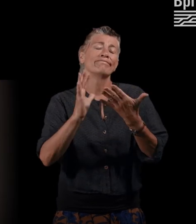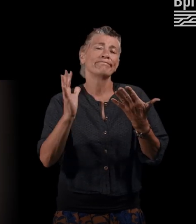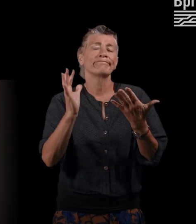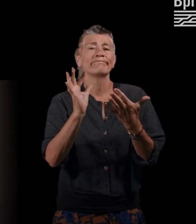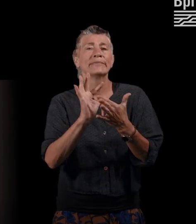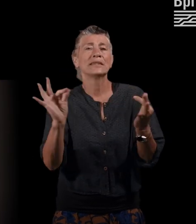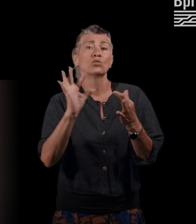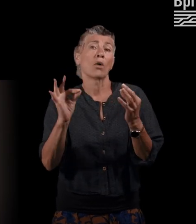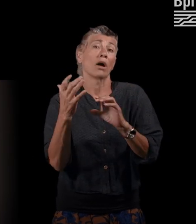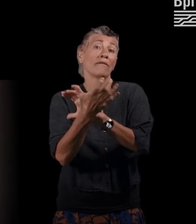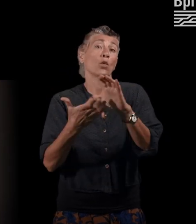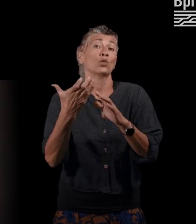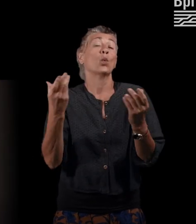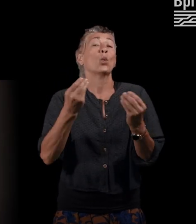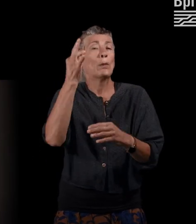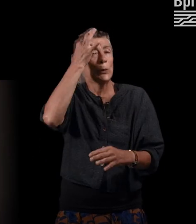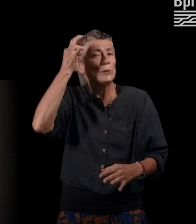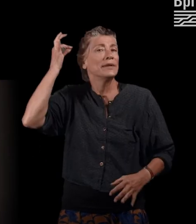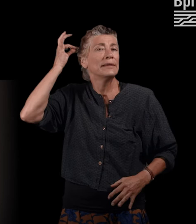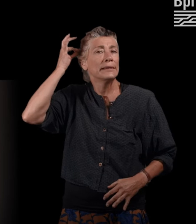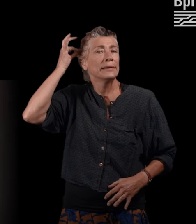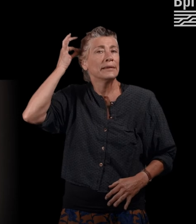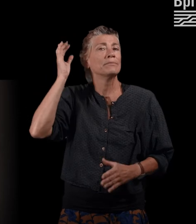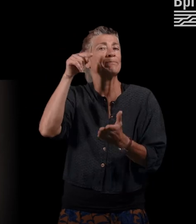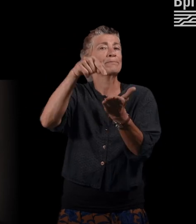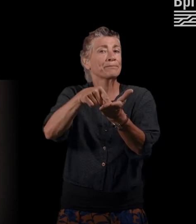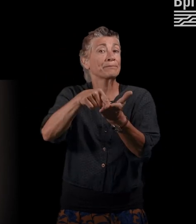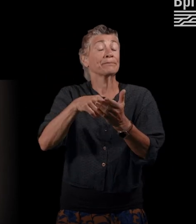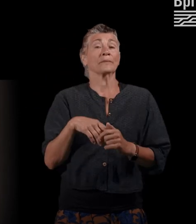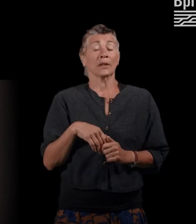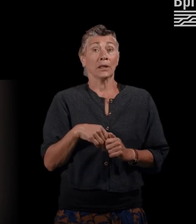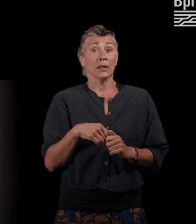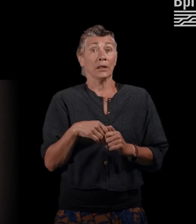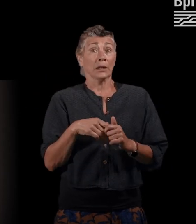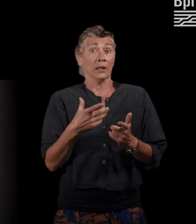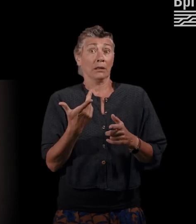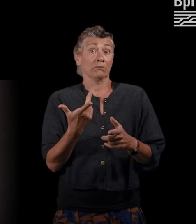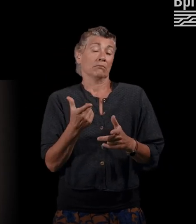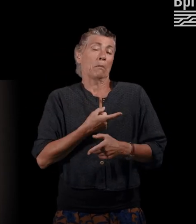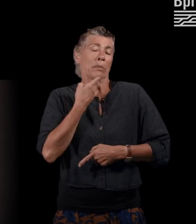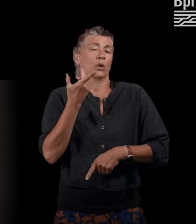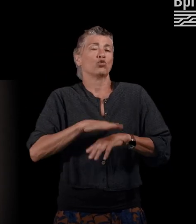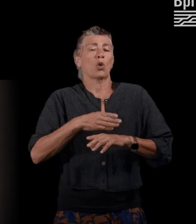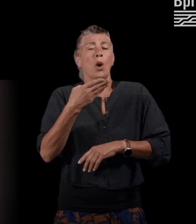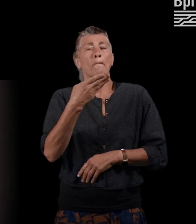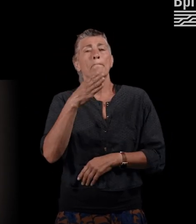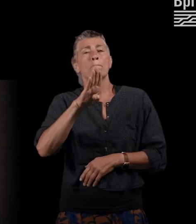d'une révolution, c'est la révolution tunisienne, où vous parlez tout de suite de la mémoire de Mohamed Bouazizi